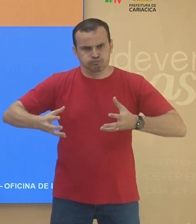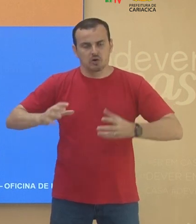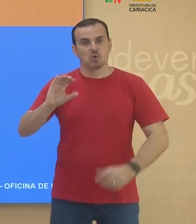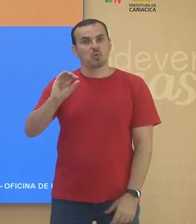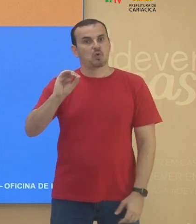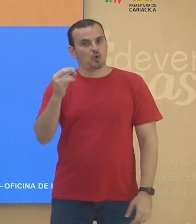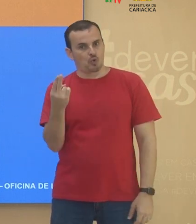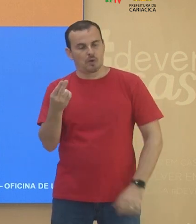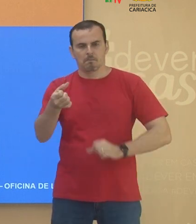Trator.